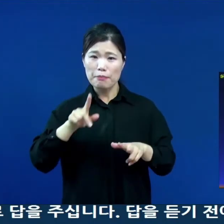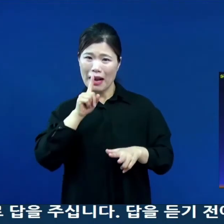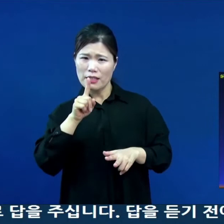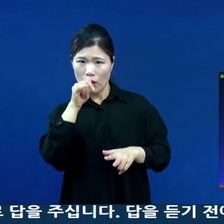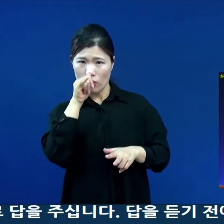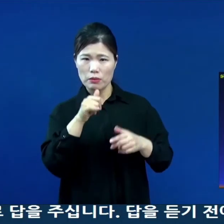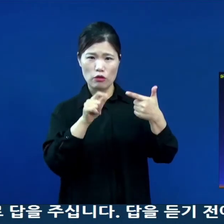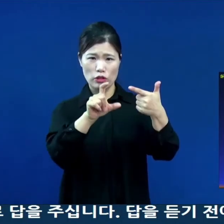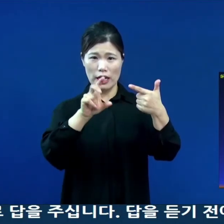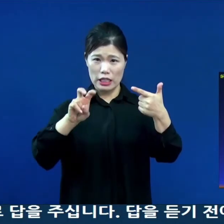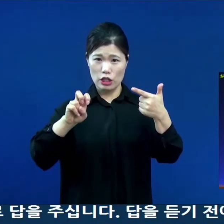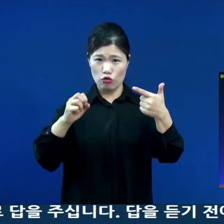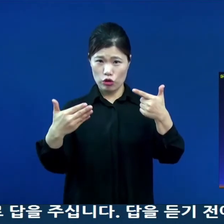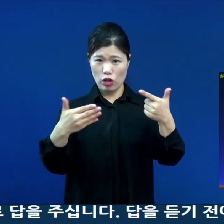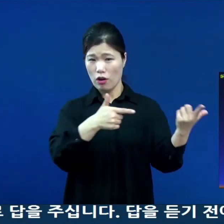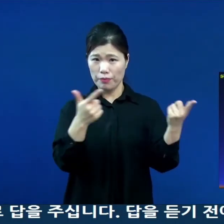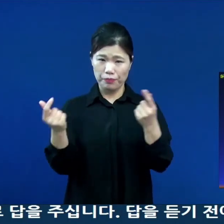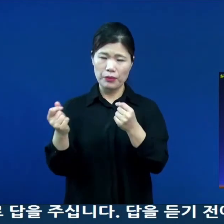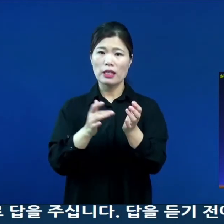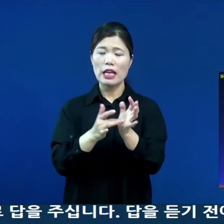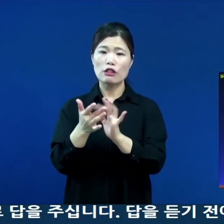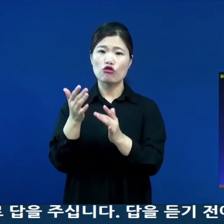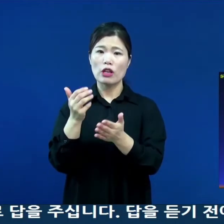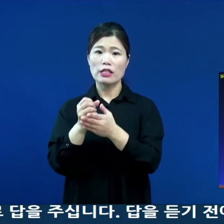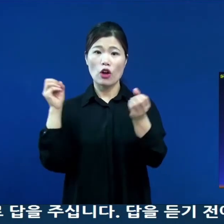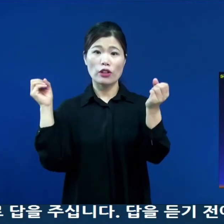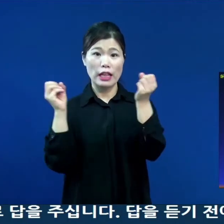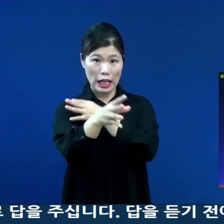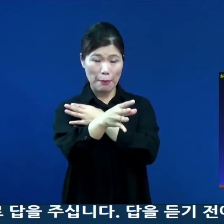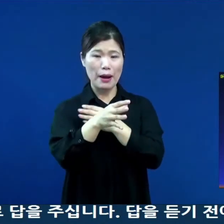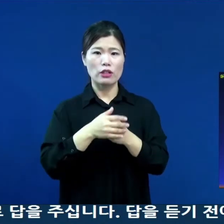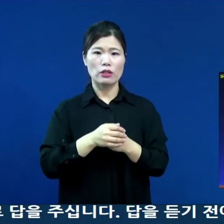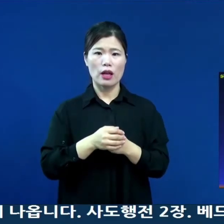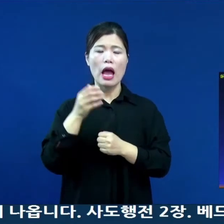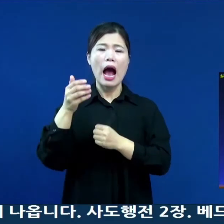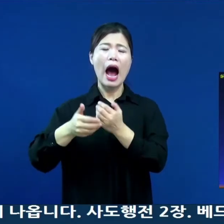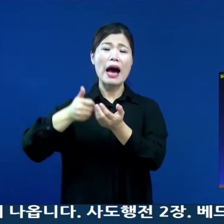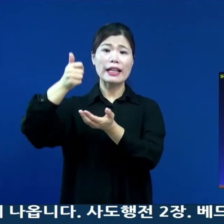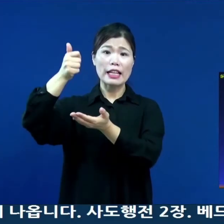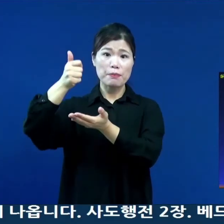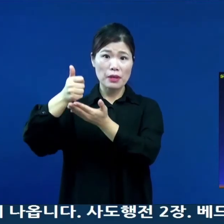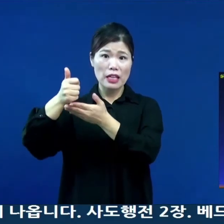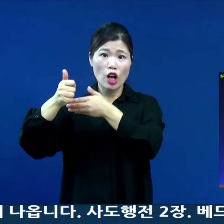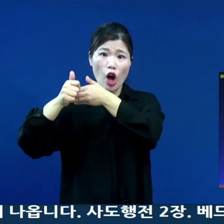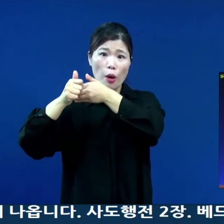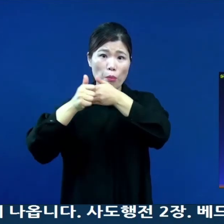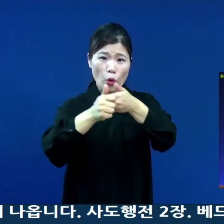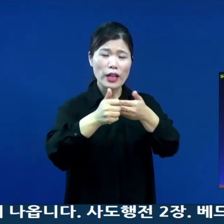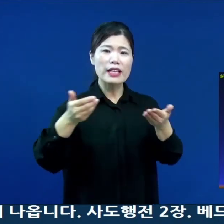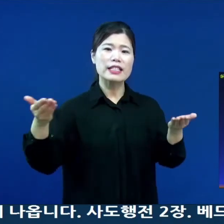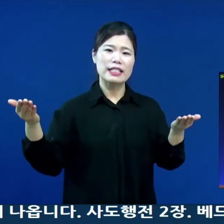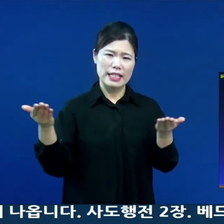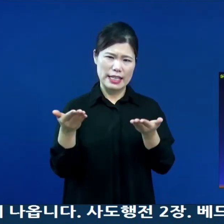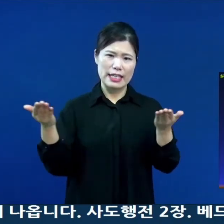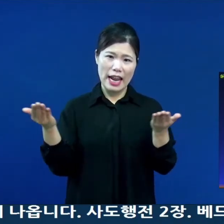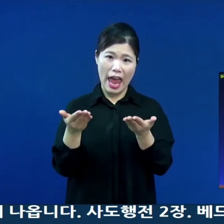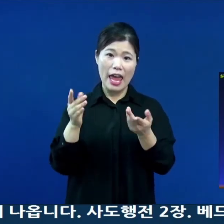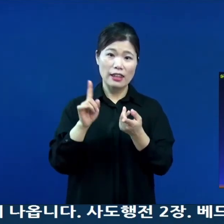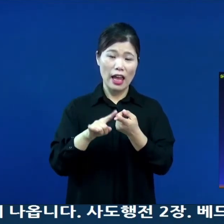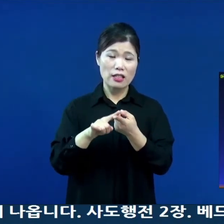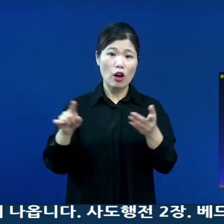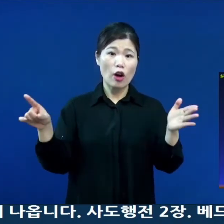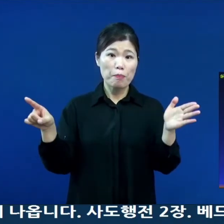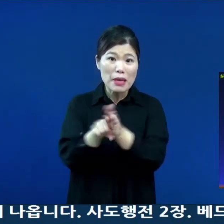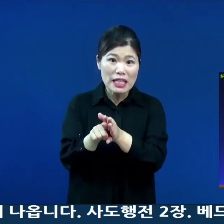읽습니다. 예수께서 대답하여 이르시되 하나님께서 보내신 이를 믿는